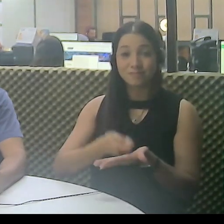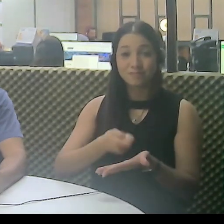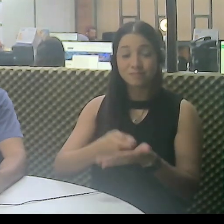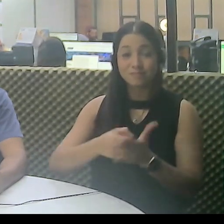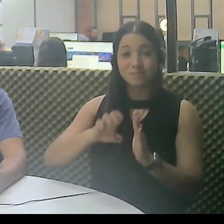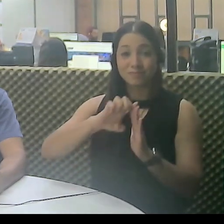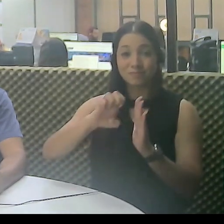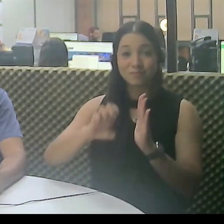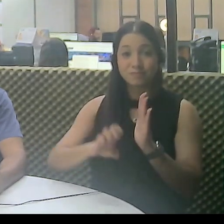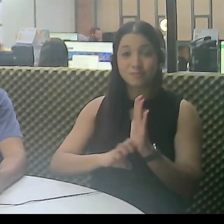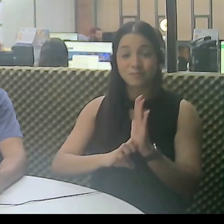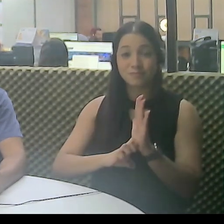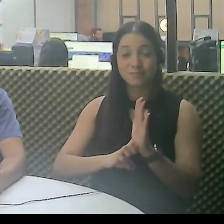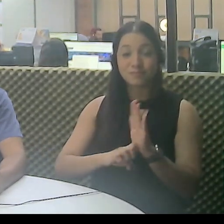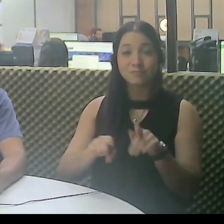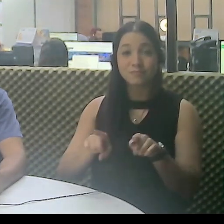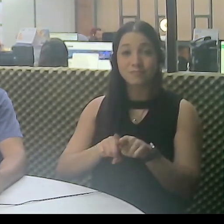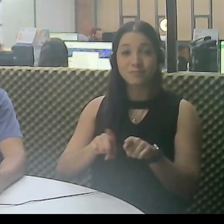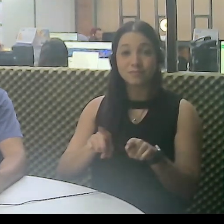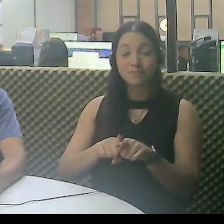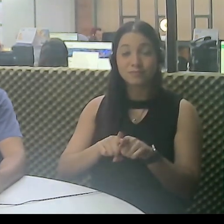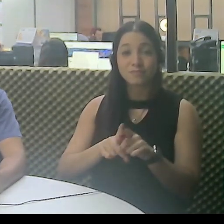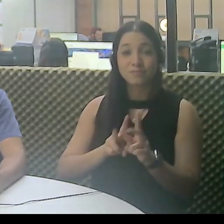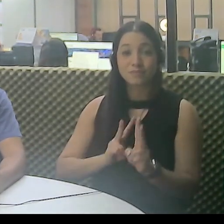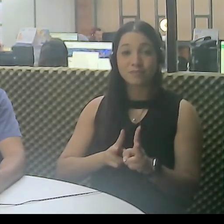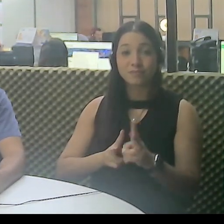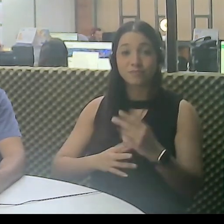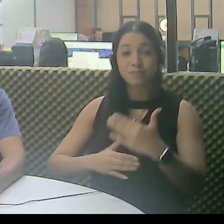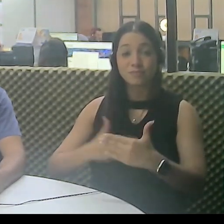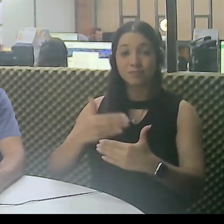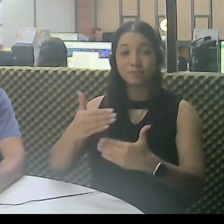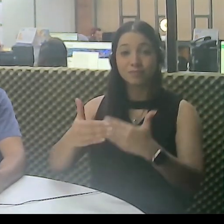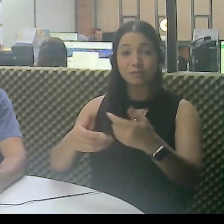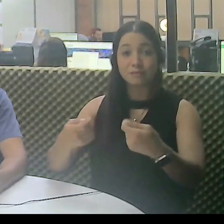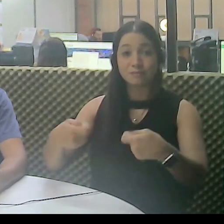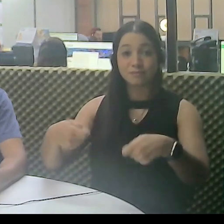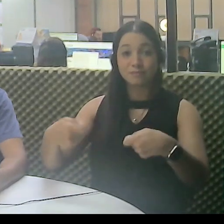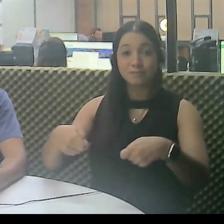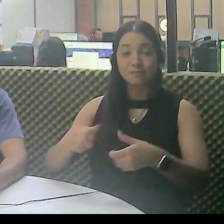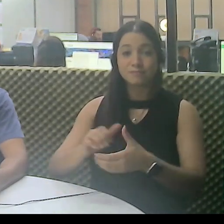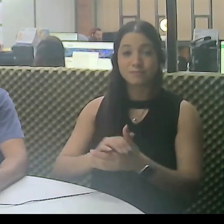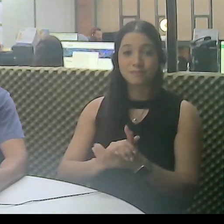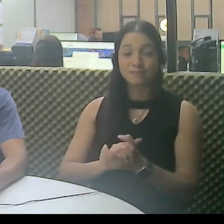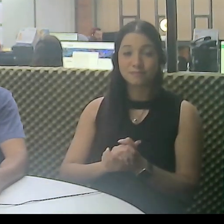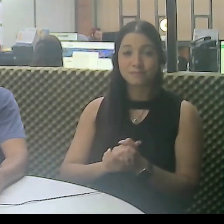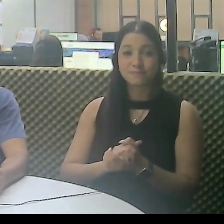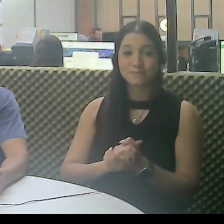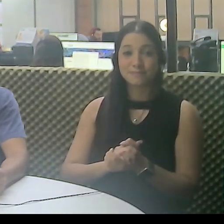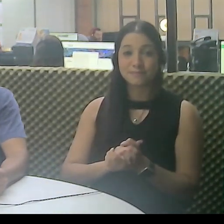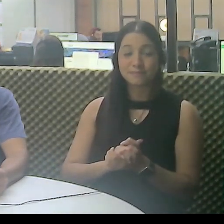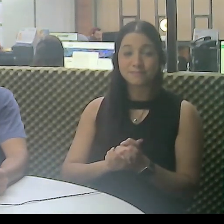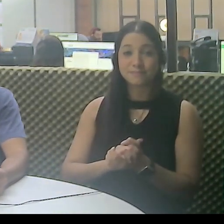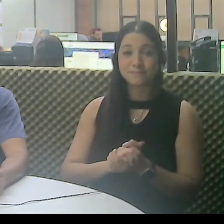edital, assim como dar andamento aos procedimentos necessários.